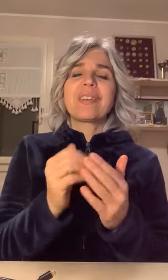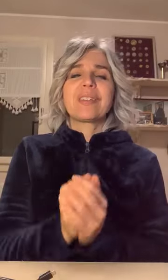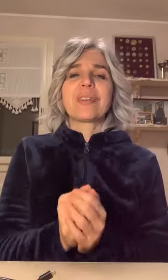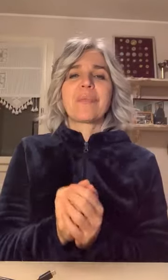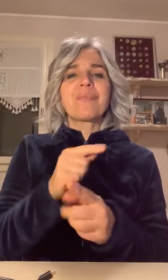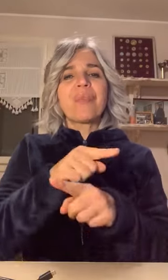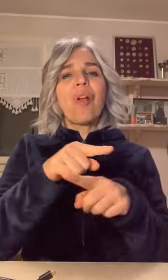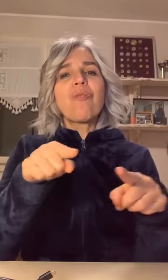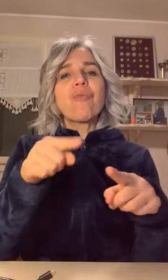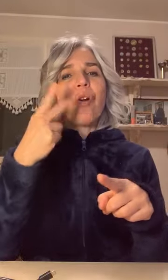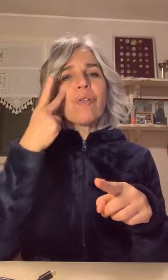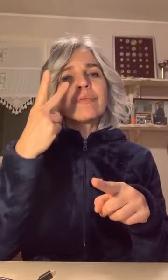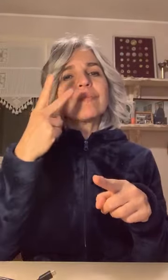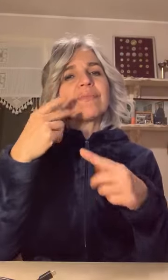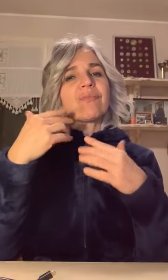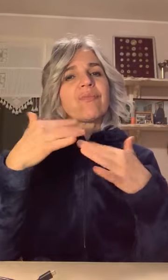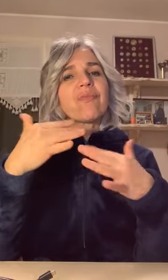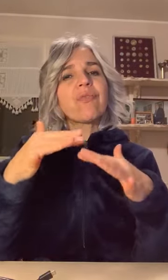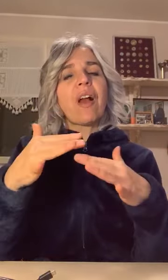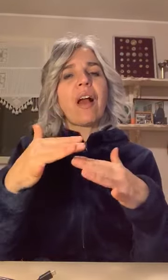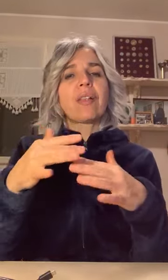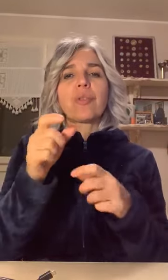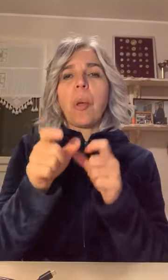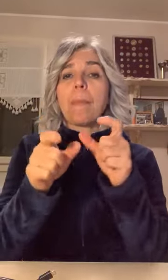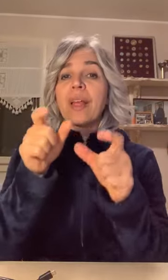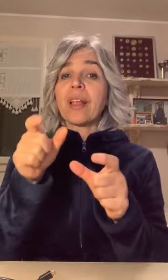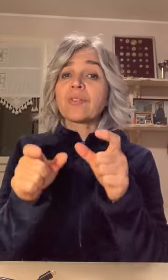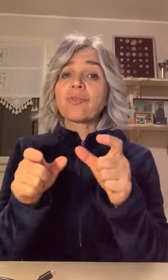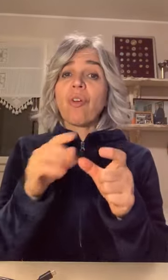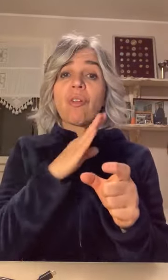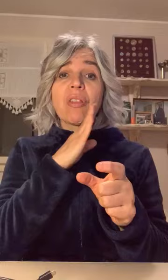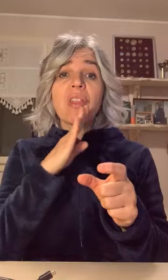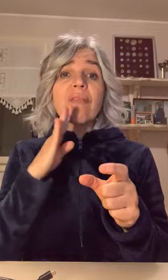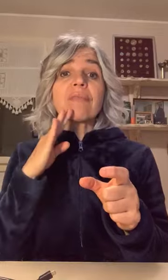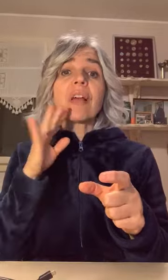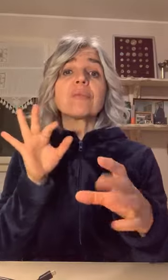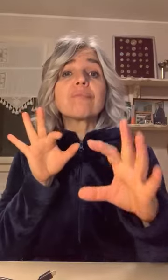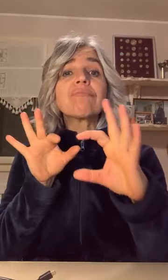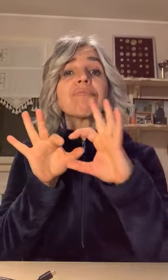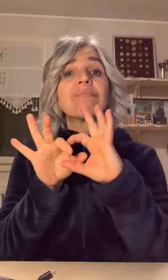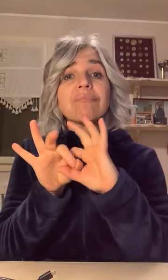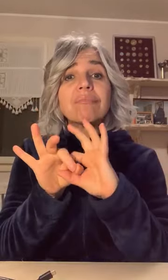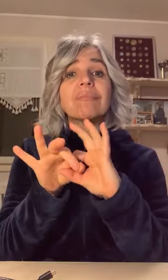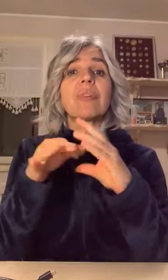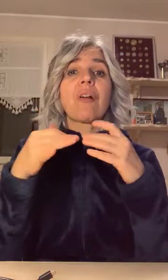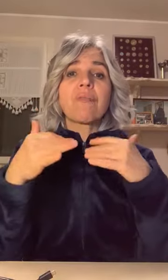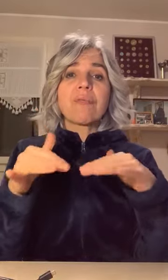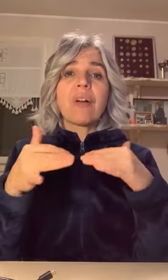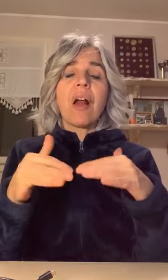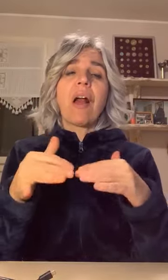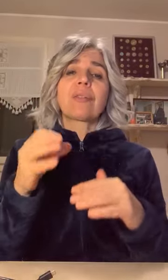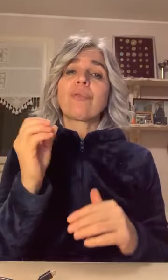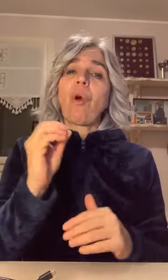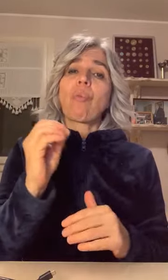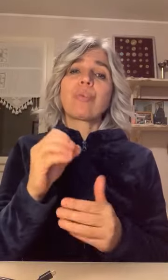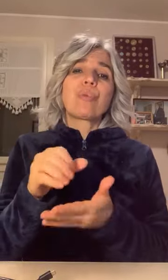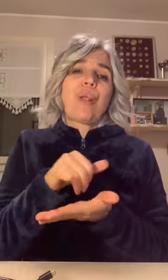Visto per coloro che si sono collegati sulla nostra pagina di Facebook e anche su YouTube,